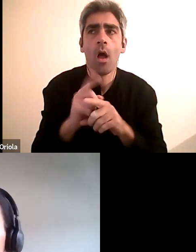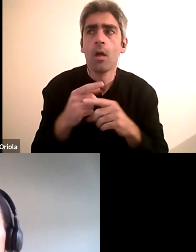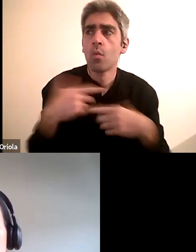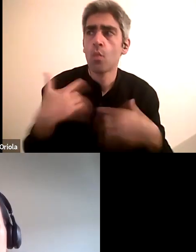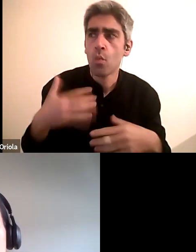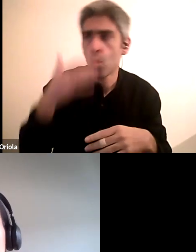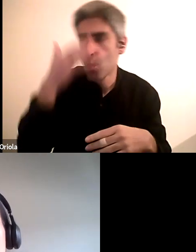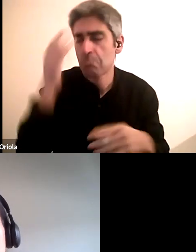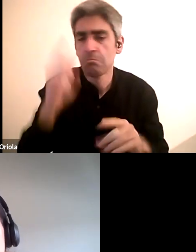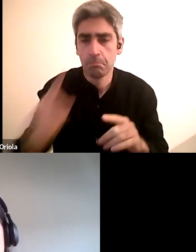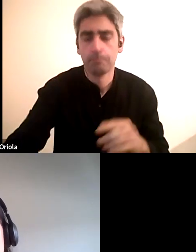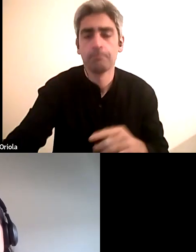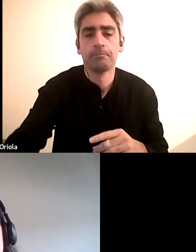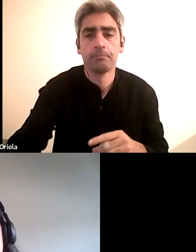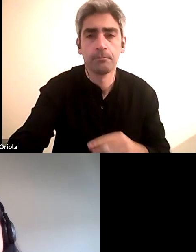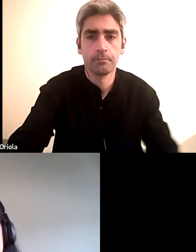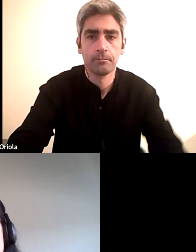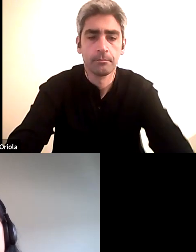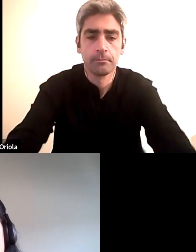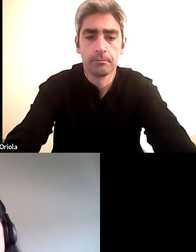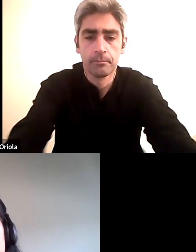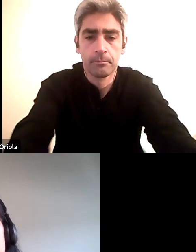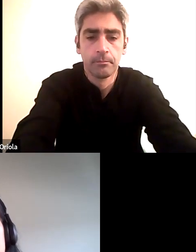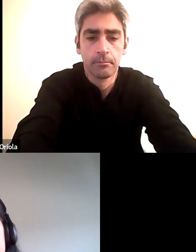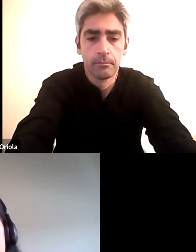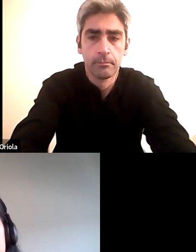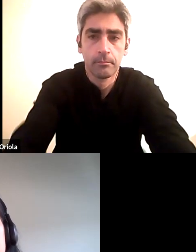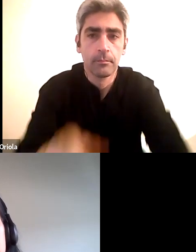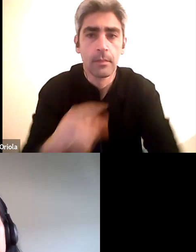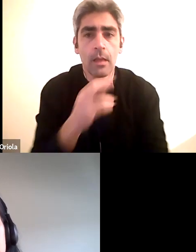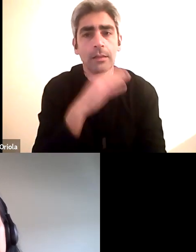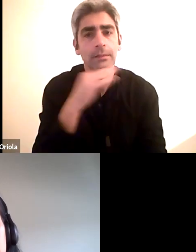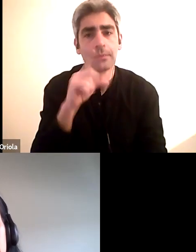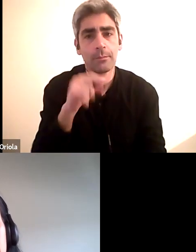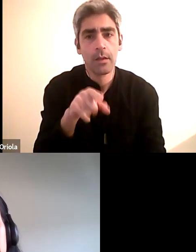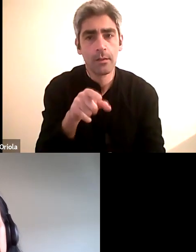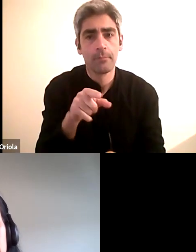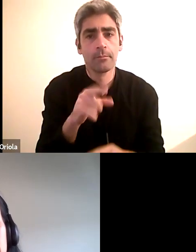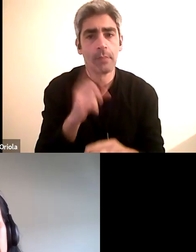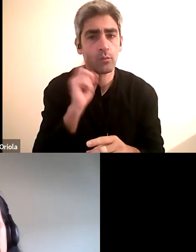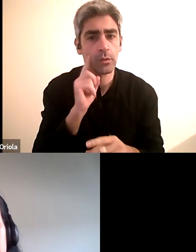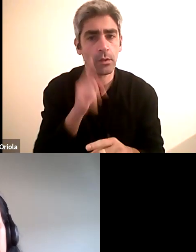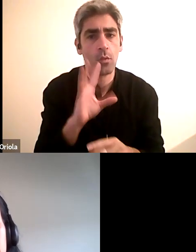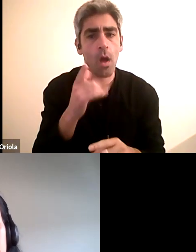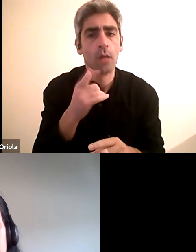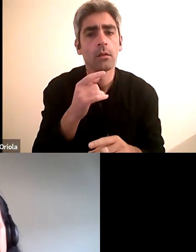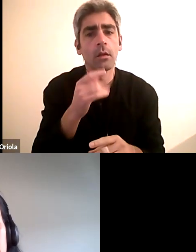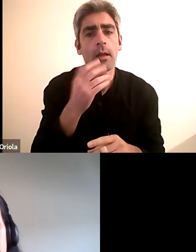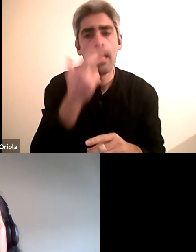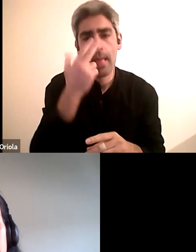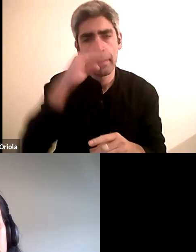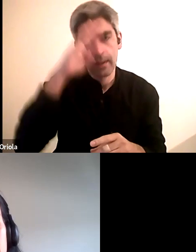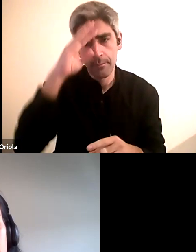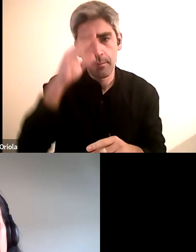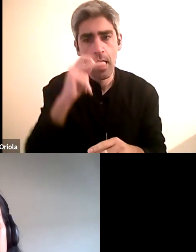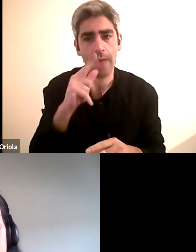Curiosamente também, porque isto é relevante, quando foi da gripe das aves e particularmente da